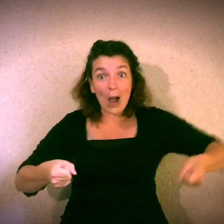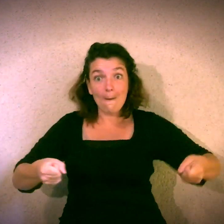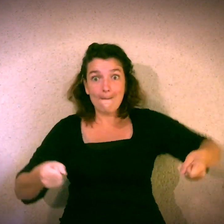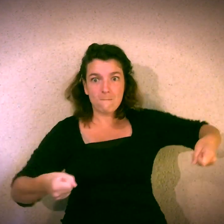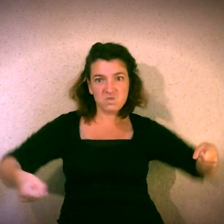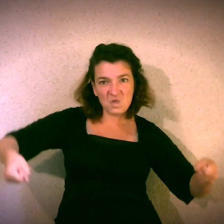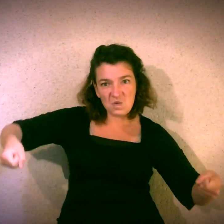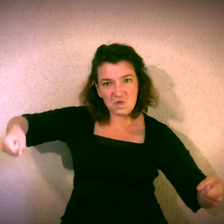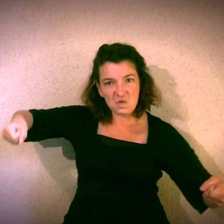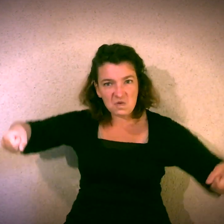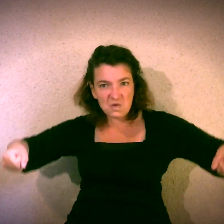en avion,